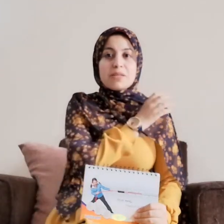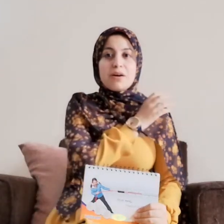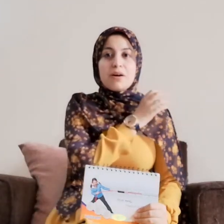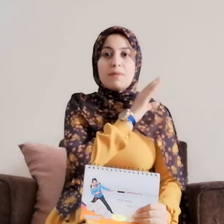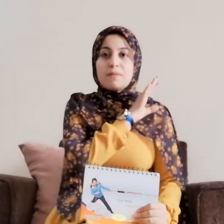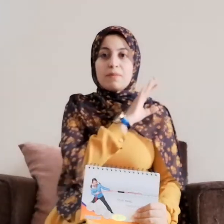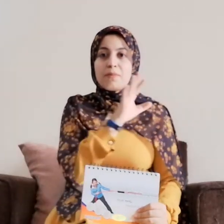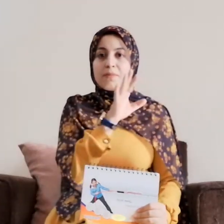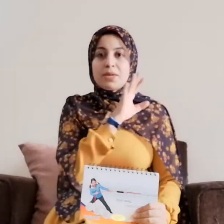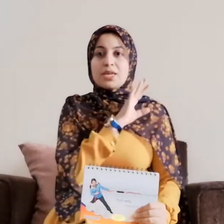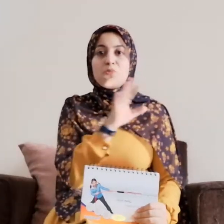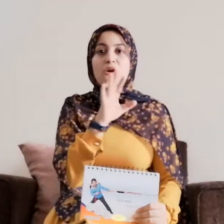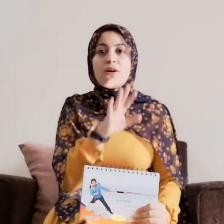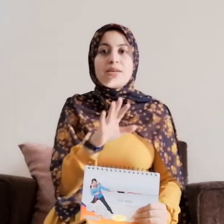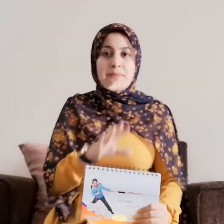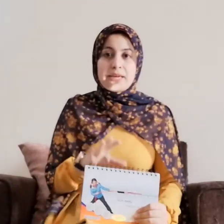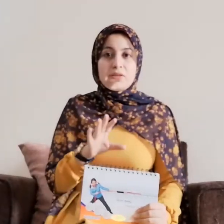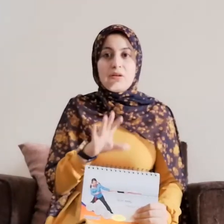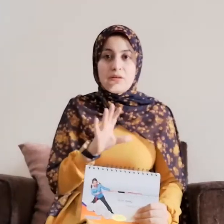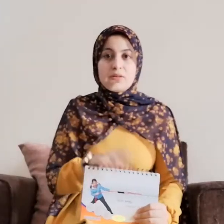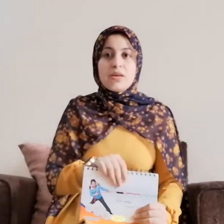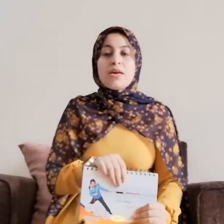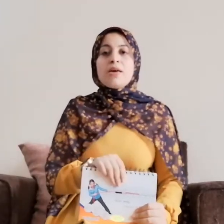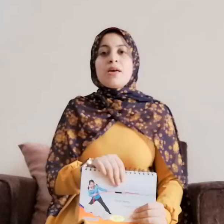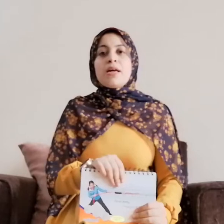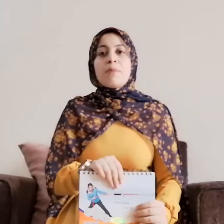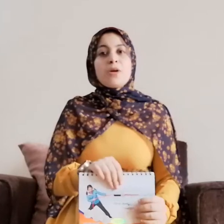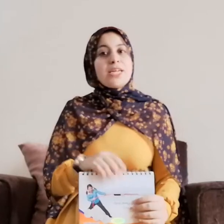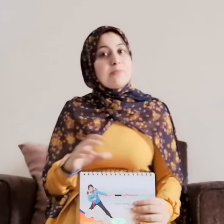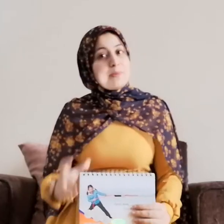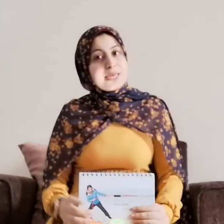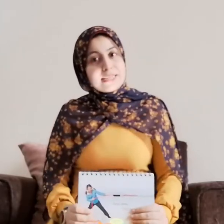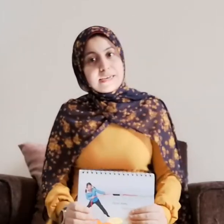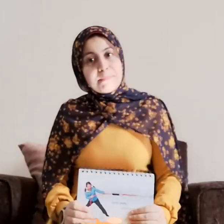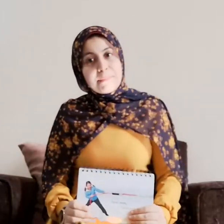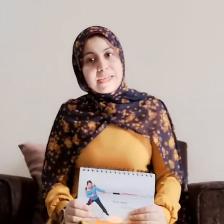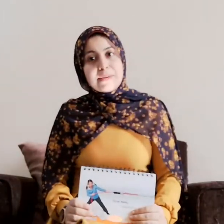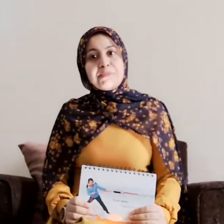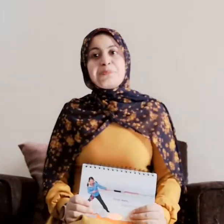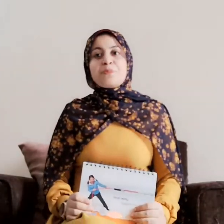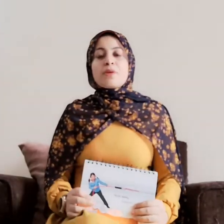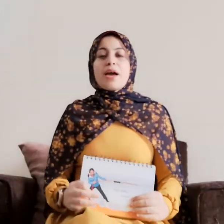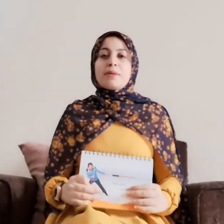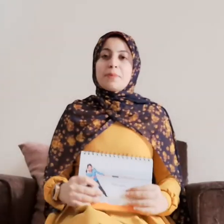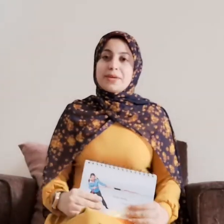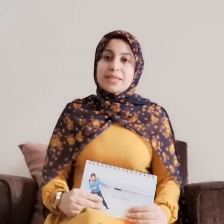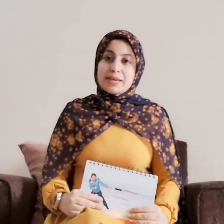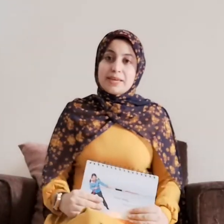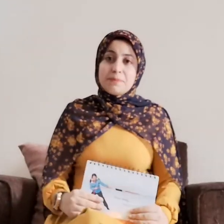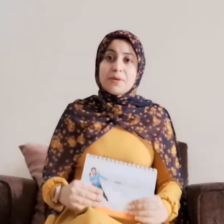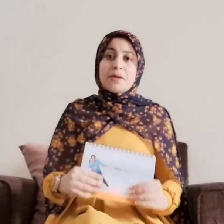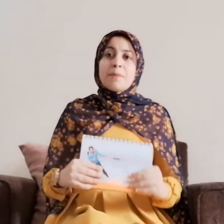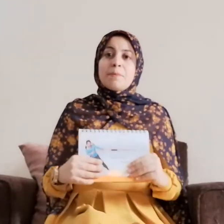بعضها من غير مراعاة للمعنى، ده غلط. امال انا لما باجي اترجم بعمل ايه؟ انا لما باجي اترجم